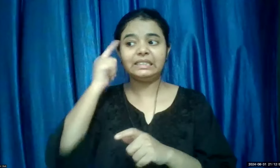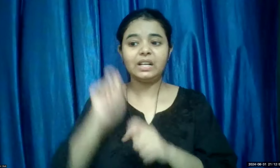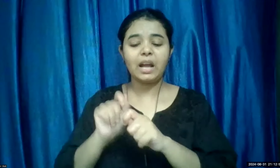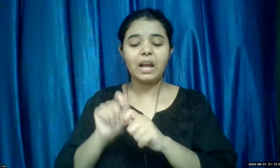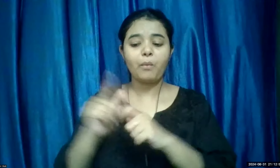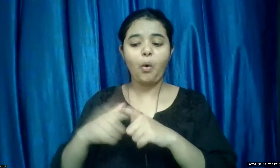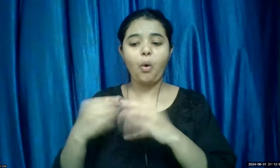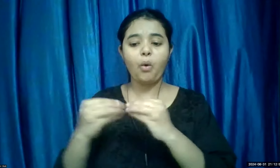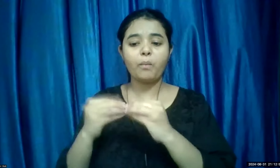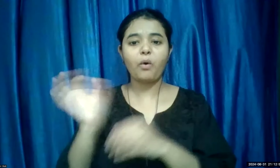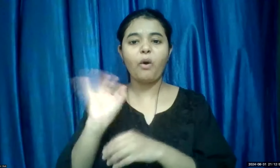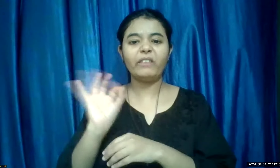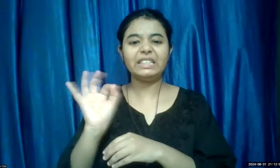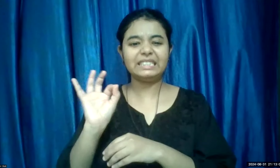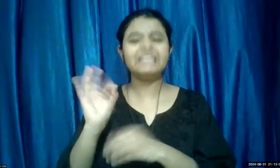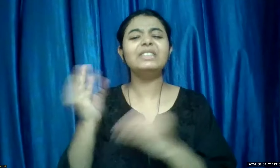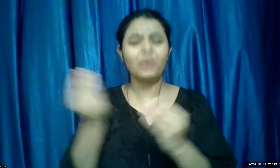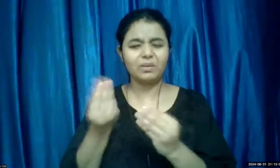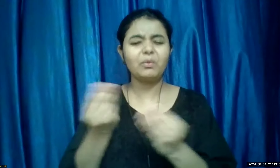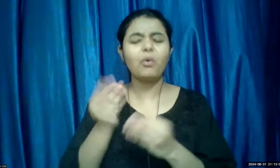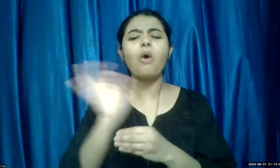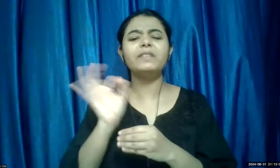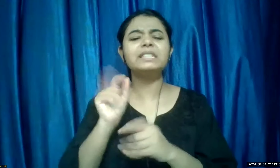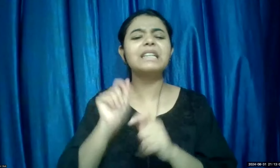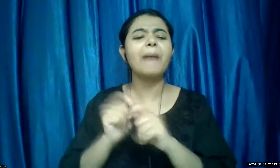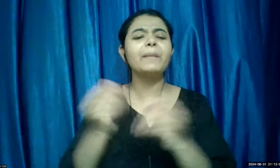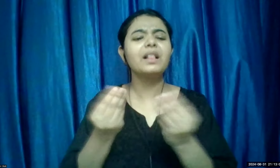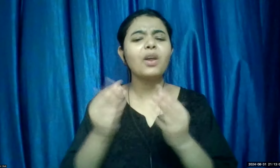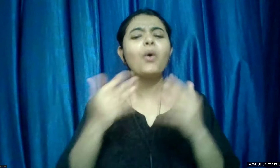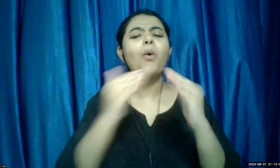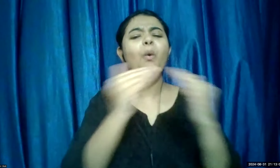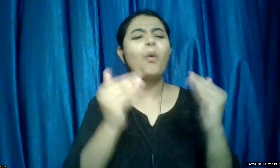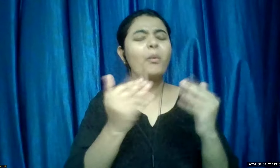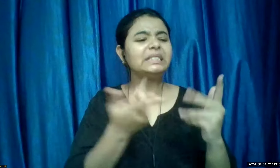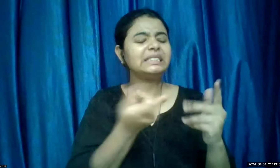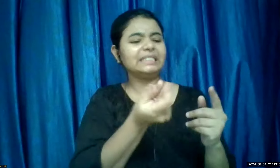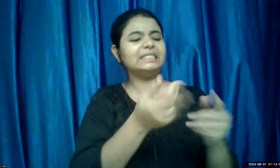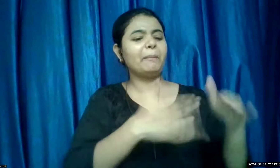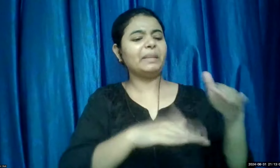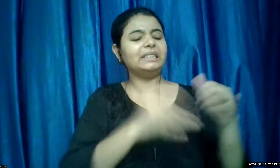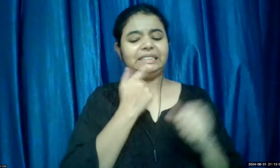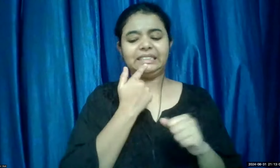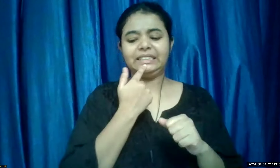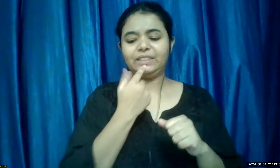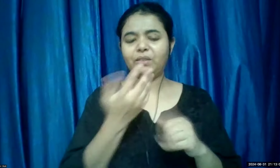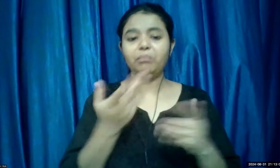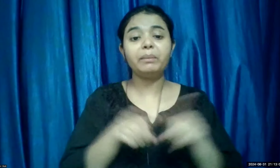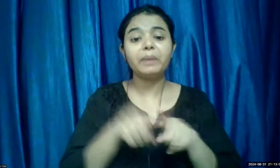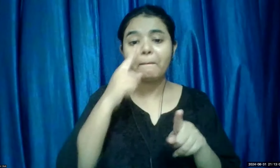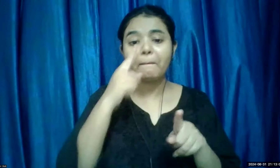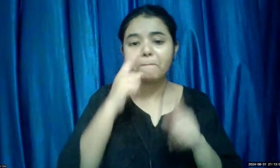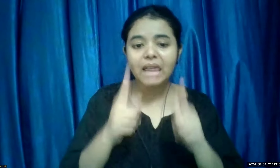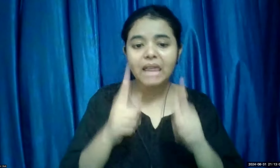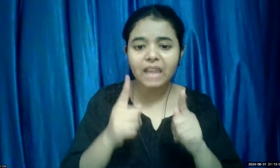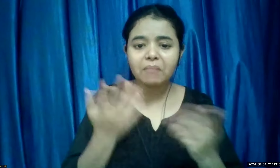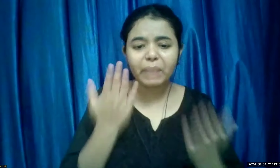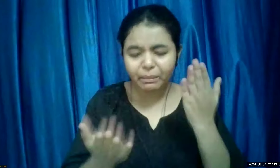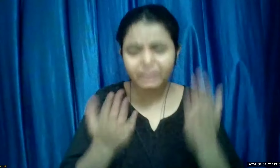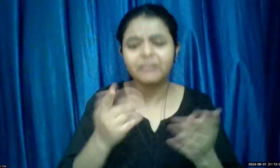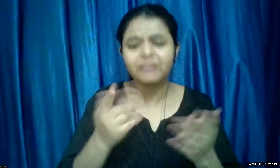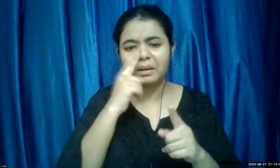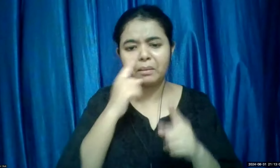है ना, हो सकता है ना किसी का कोई काम बाकी रह गया है, या किसी का घर का कोई काम बाकी रह गया है, या कोई माताजी यहाँ पे होंगी जिनको अभी